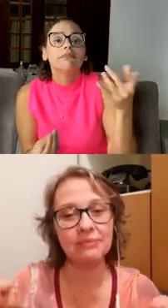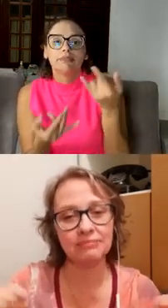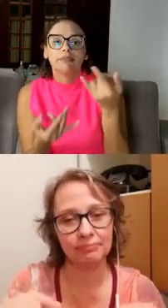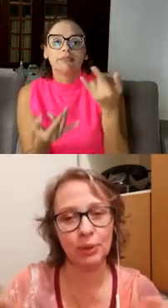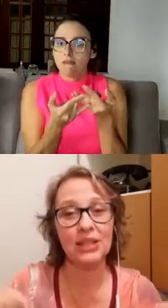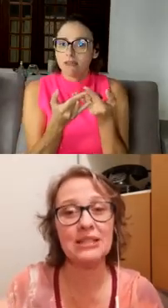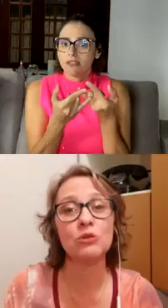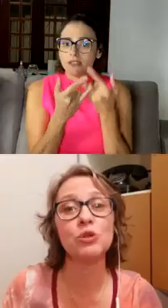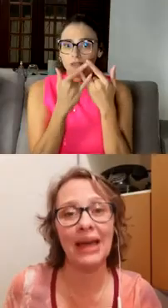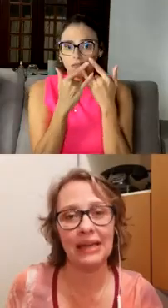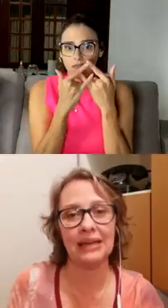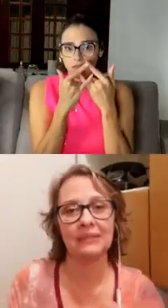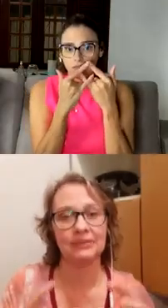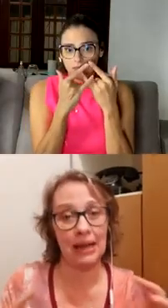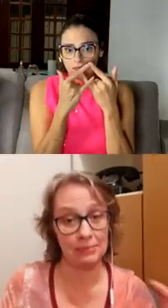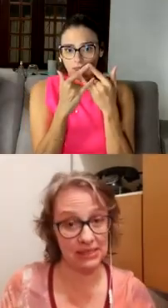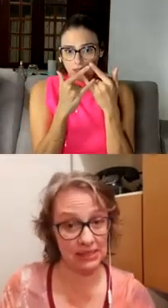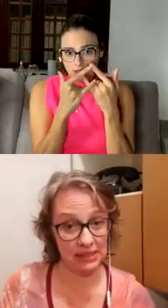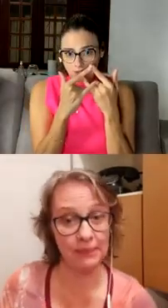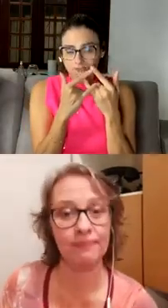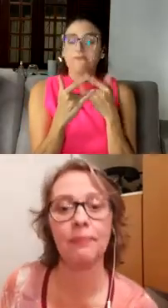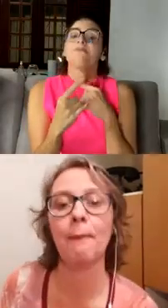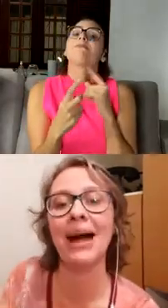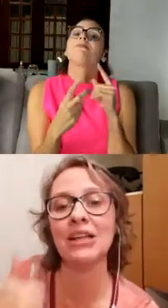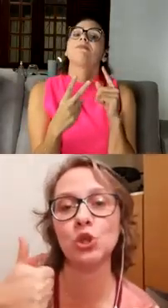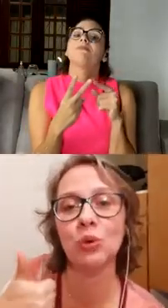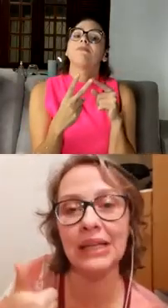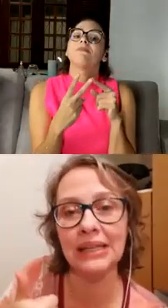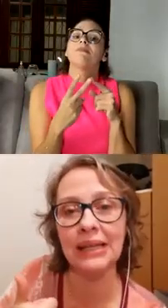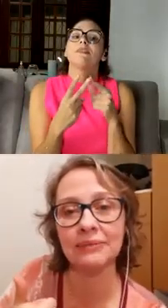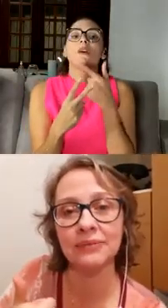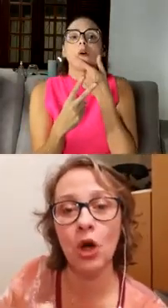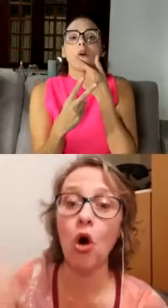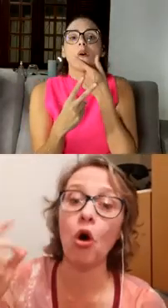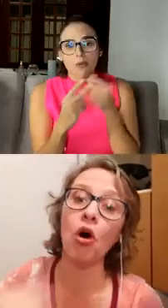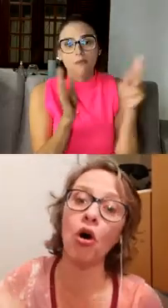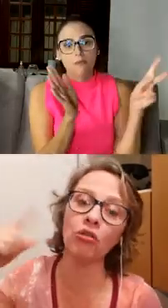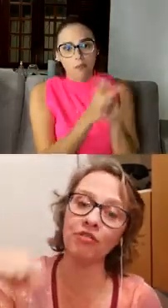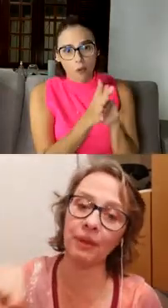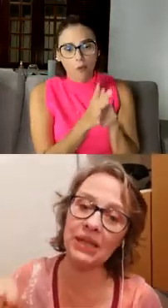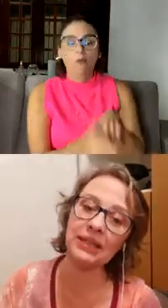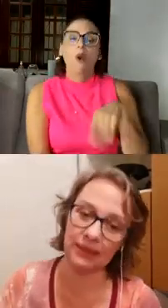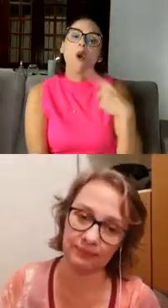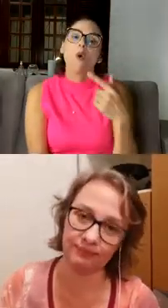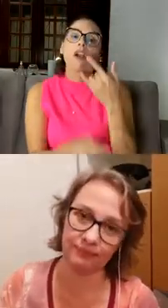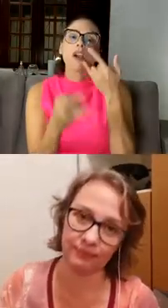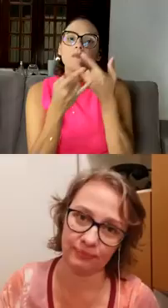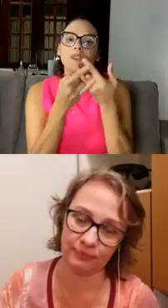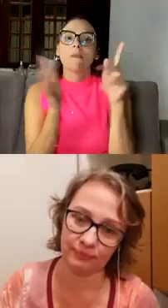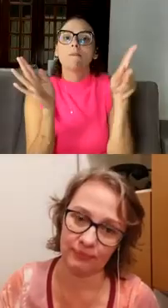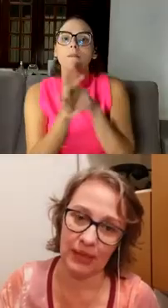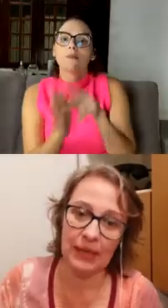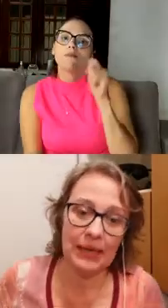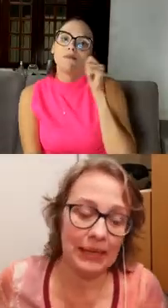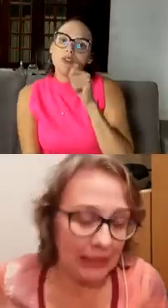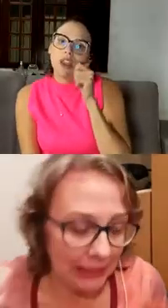Camisinha, proteção de barreira. Camisinha masculina ou feminina.